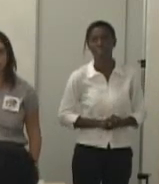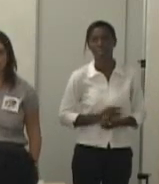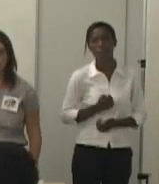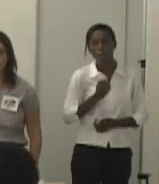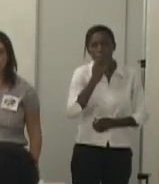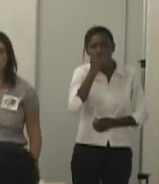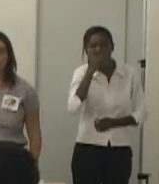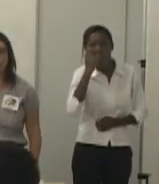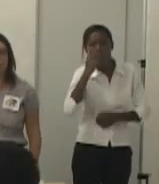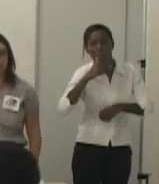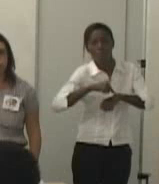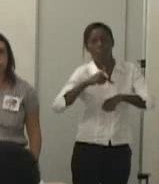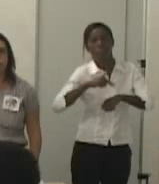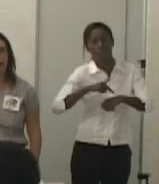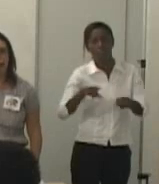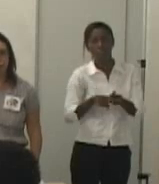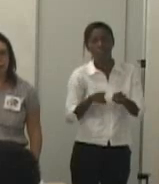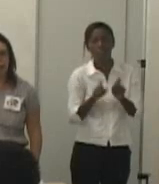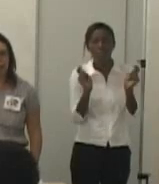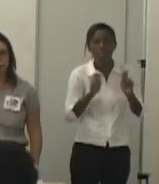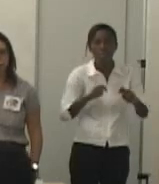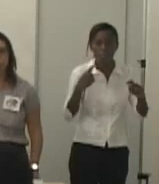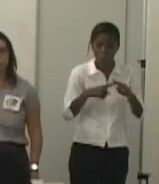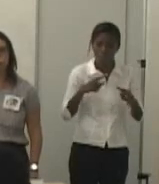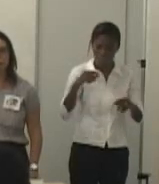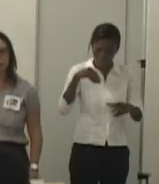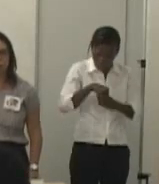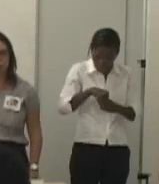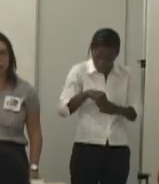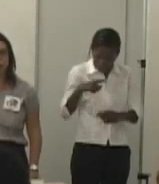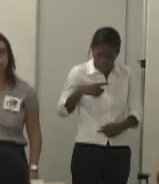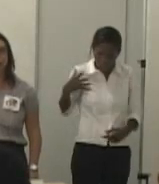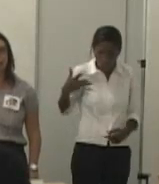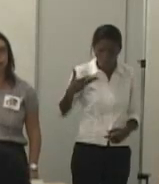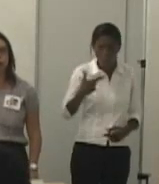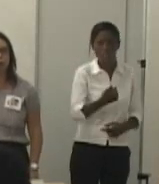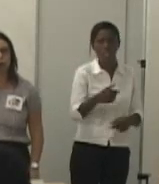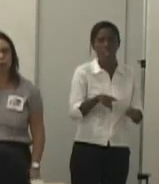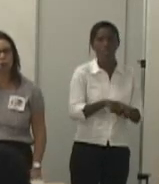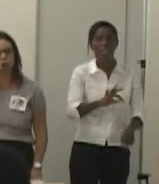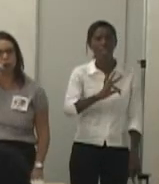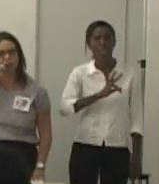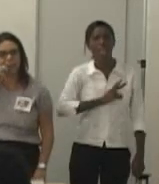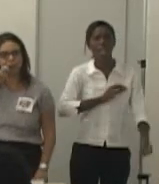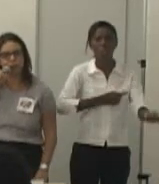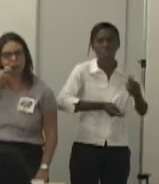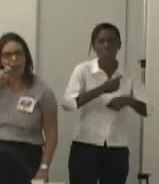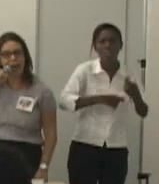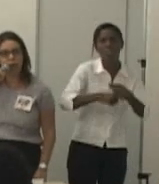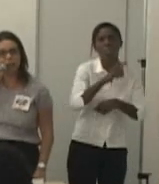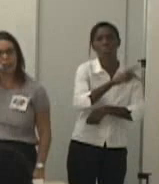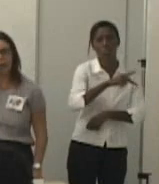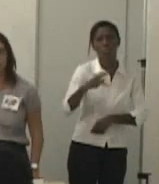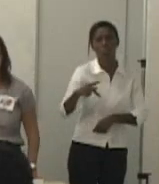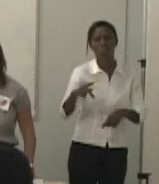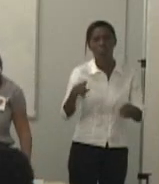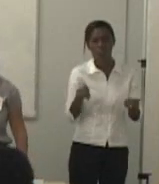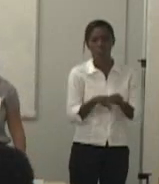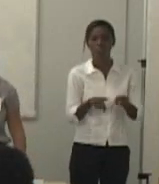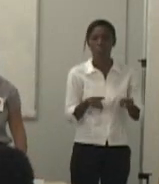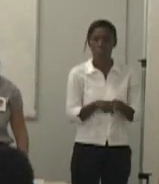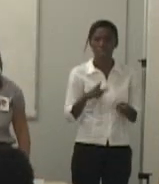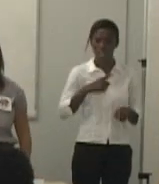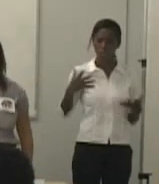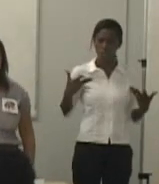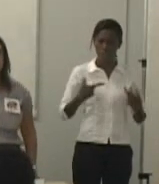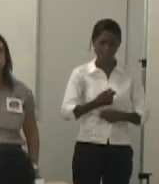tempo porque aqui dentro há qualidade nos servidores técnico administrativos e docentes a qualidade nos